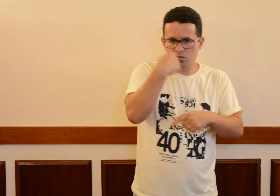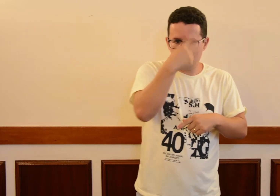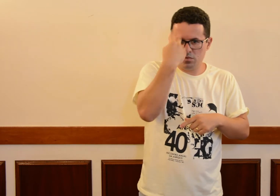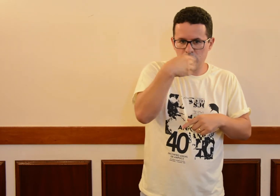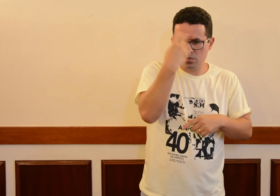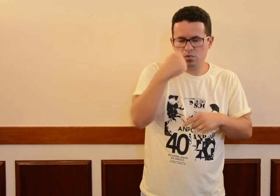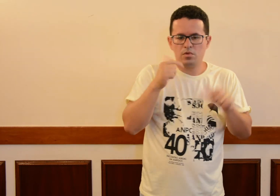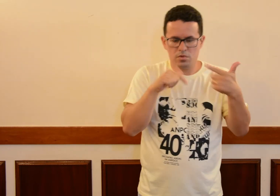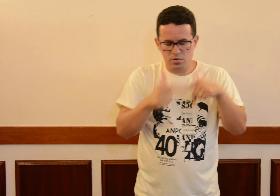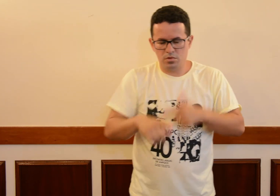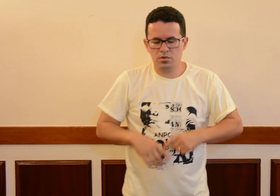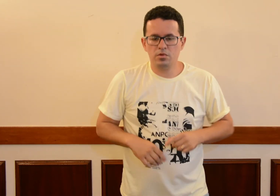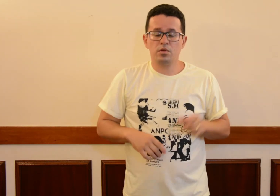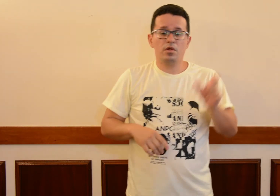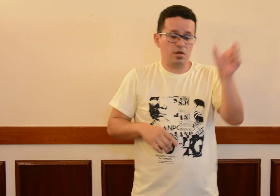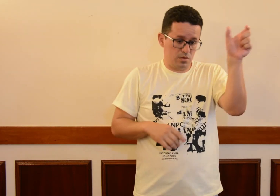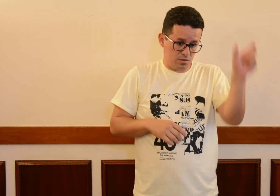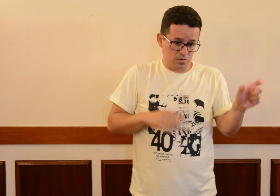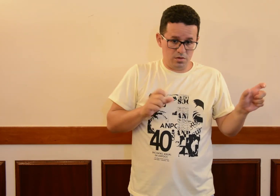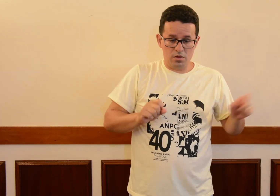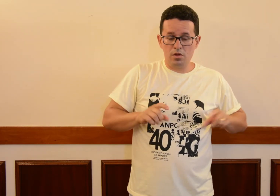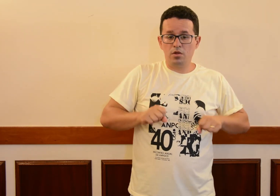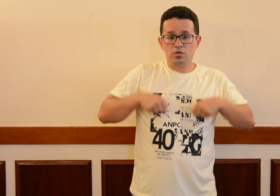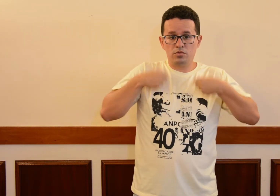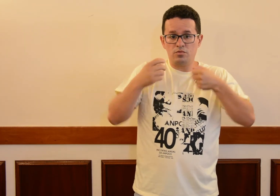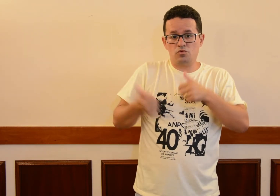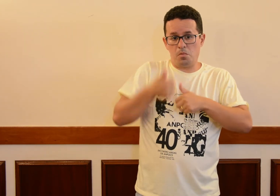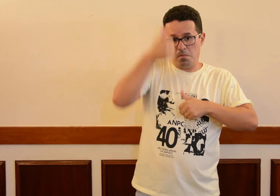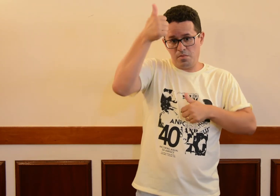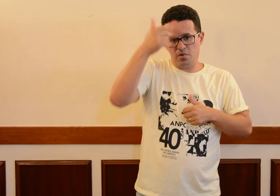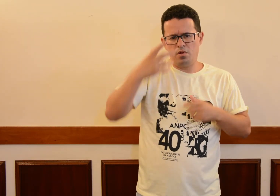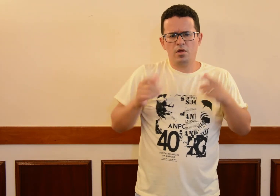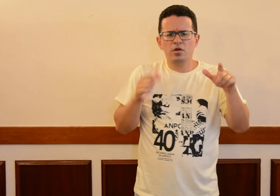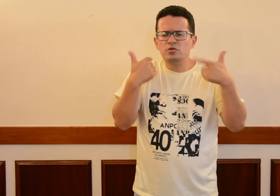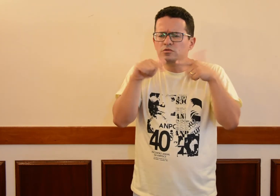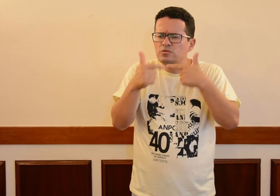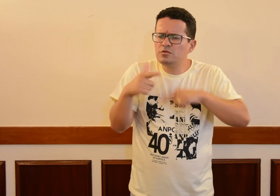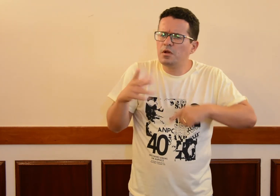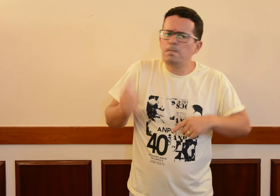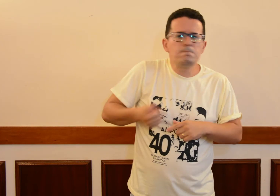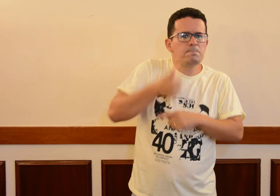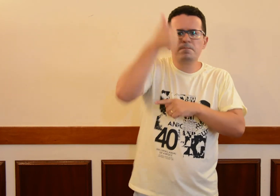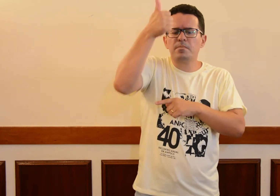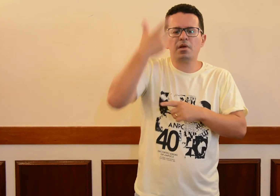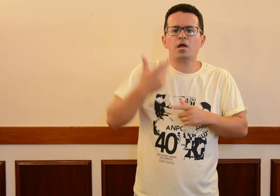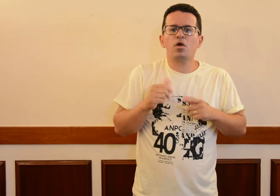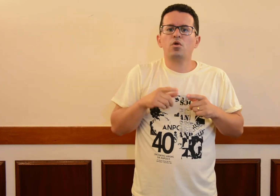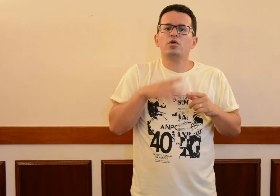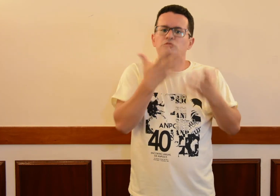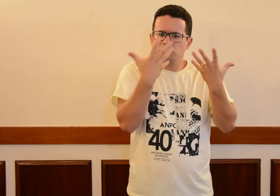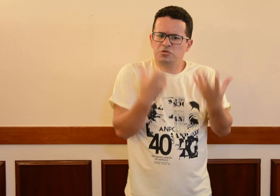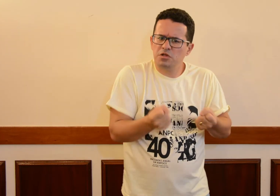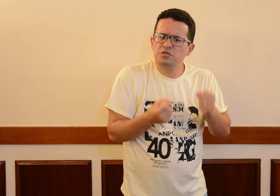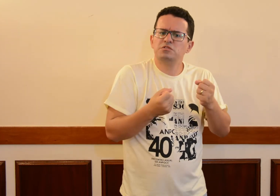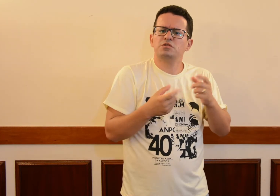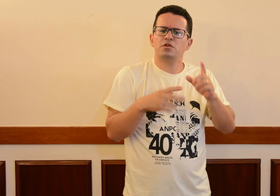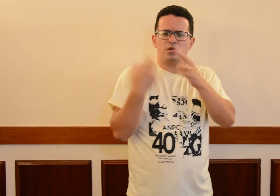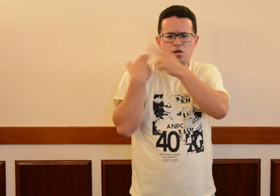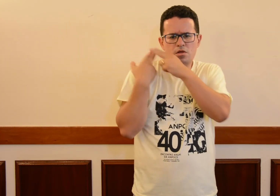ação vai no sentido de comportar-se da forma mais adequada possível, de aderir intensamente às regras impostas pela empresa, a fim de evitar aquilo que